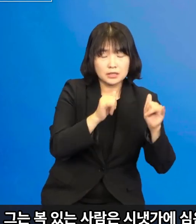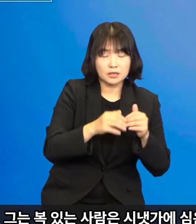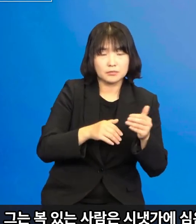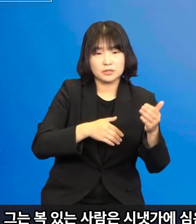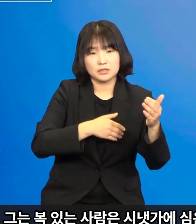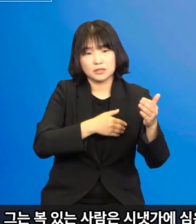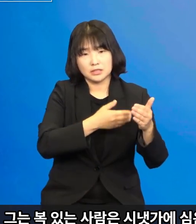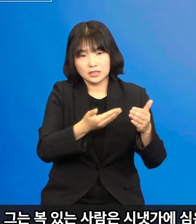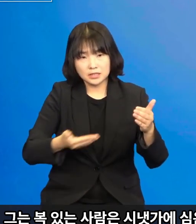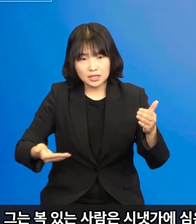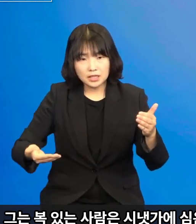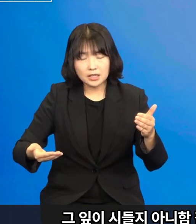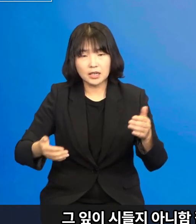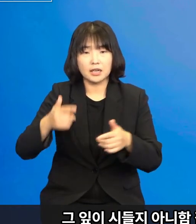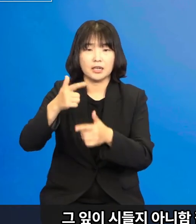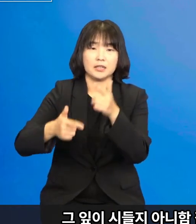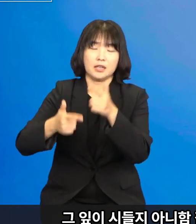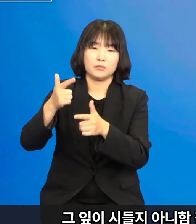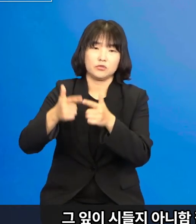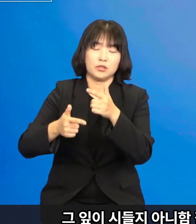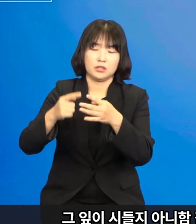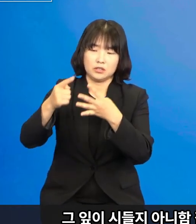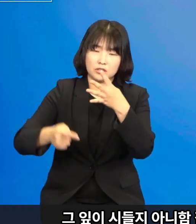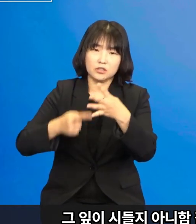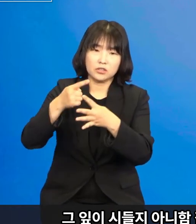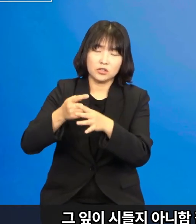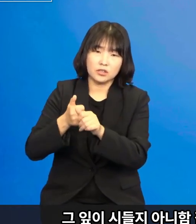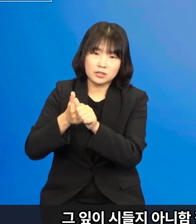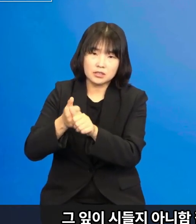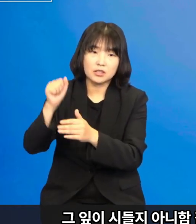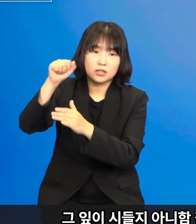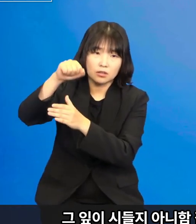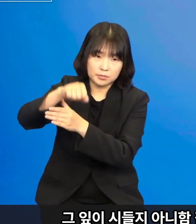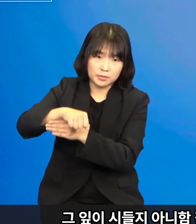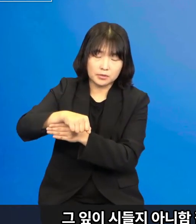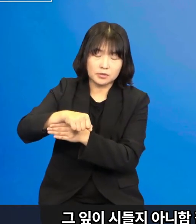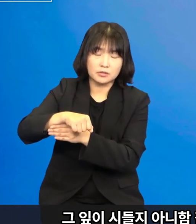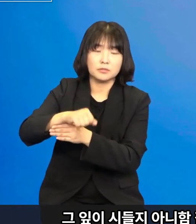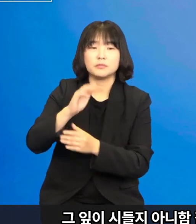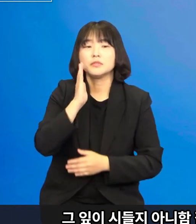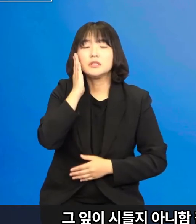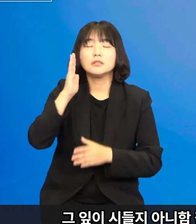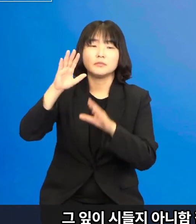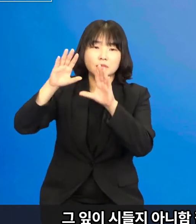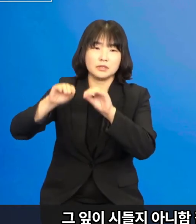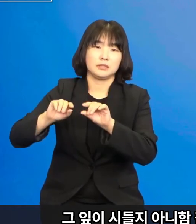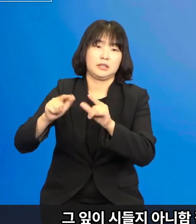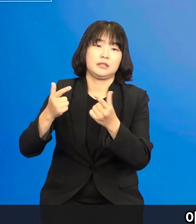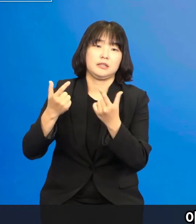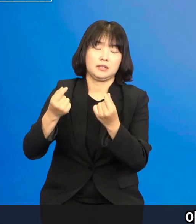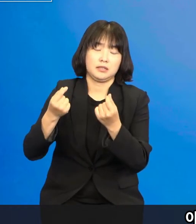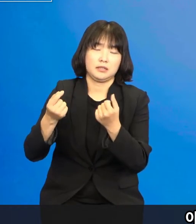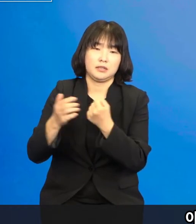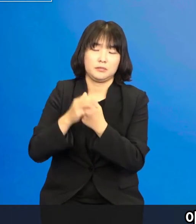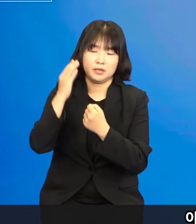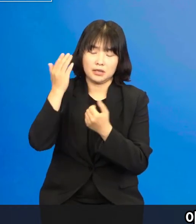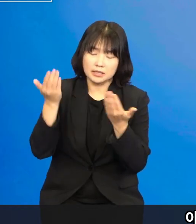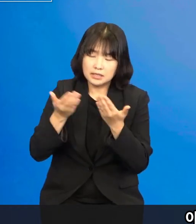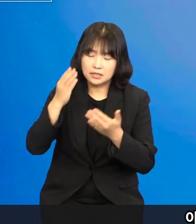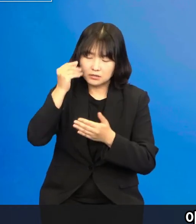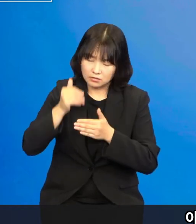따라 계절 따라 열매를 맺으며 그 잎이 시들지 아니함 같으니 하는 일마다 잘 될 것이라.